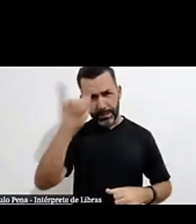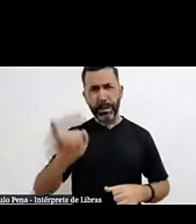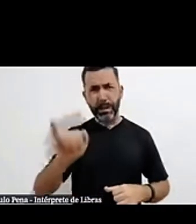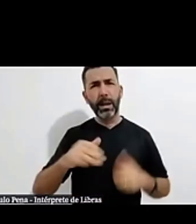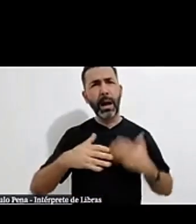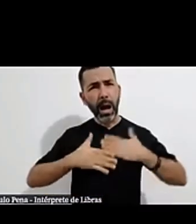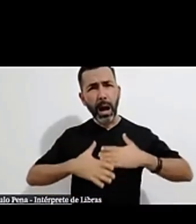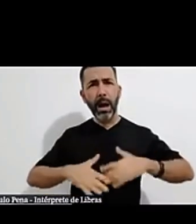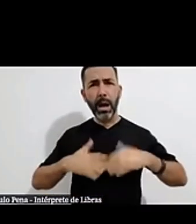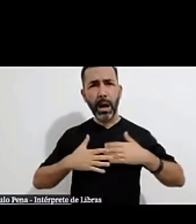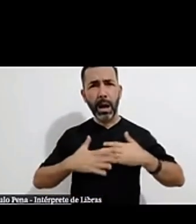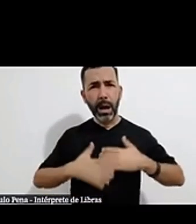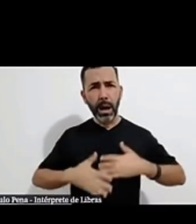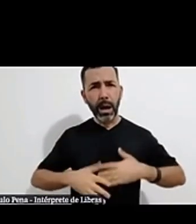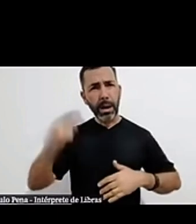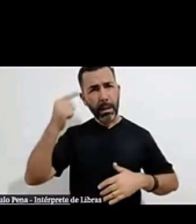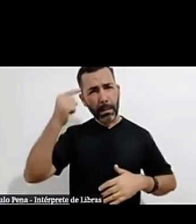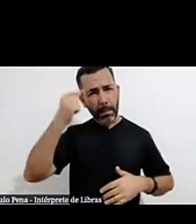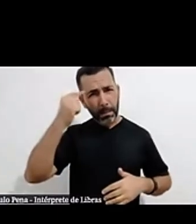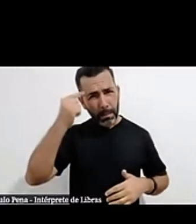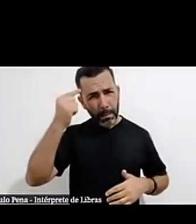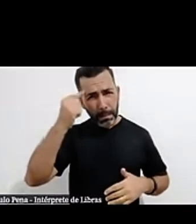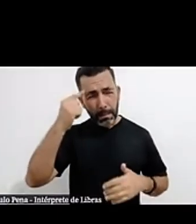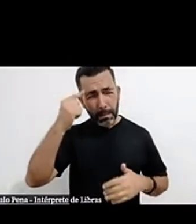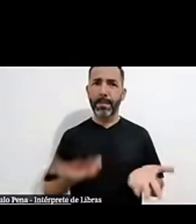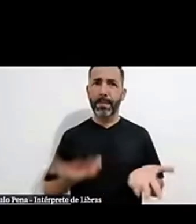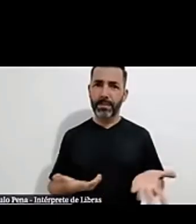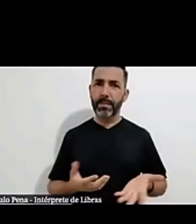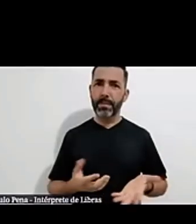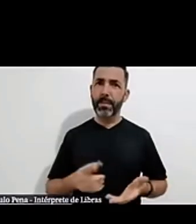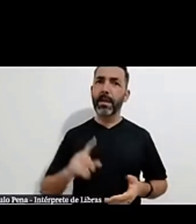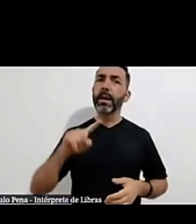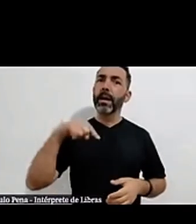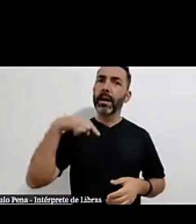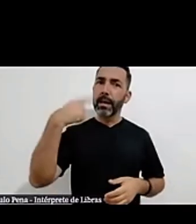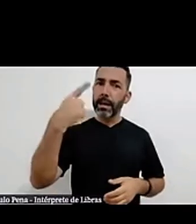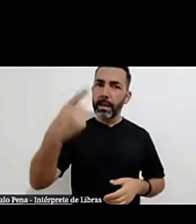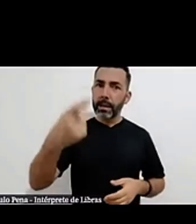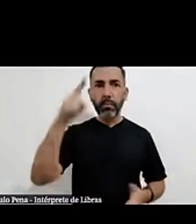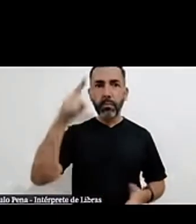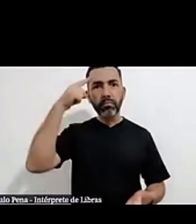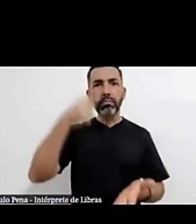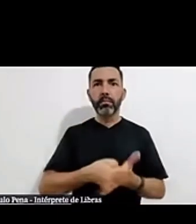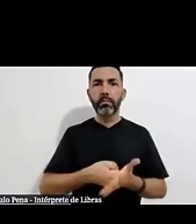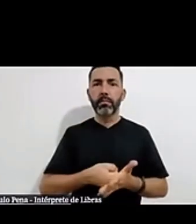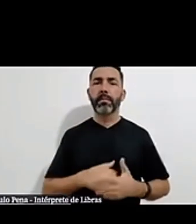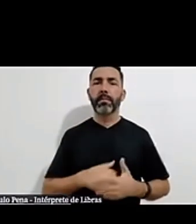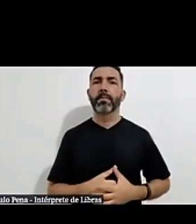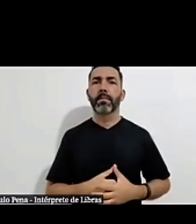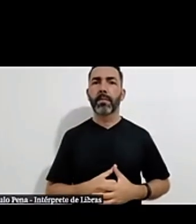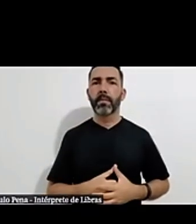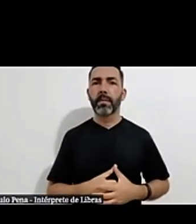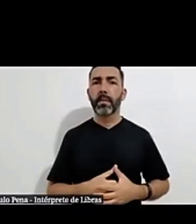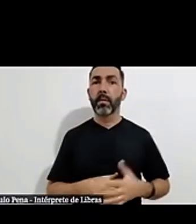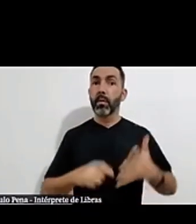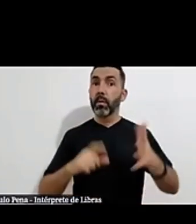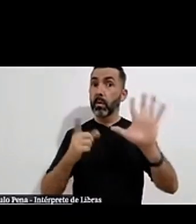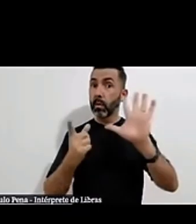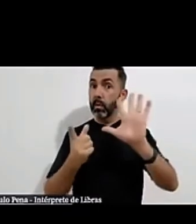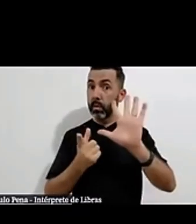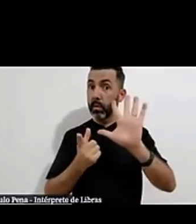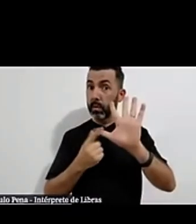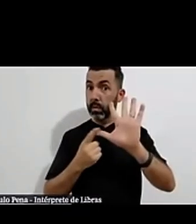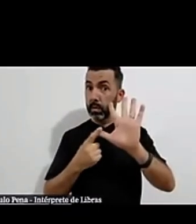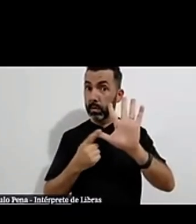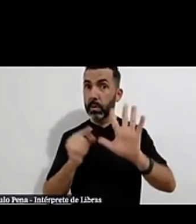estressar, calma, pensa, relaxa, para depois tomar as decisões. E outro, quinto fator, são